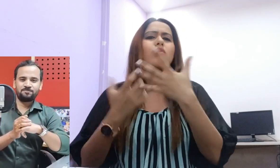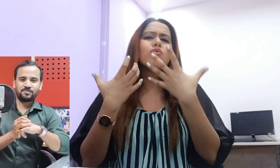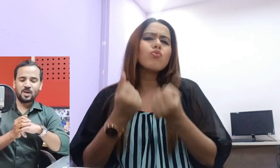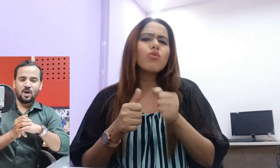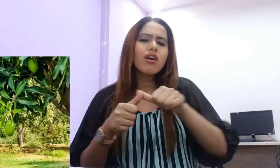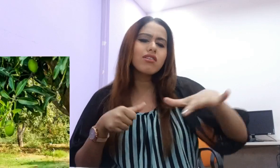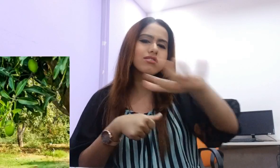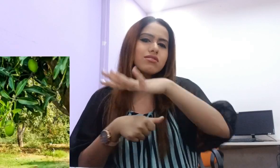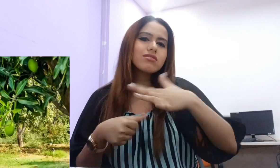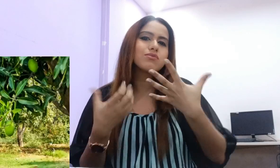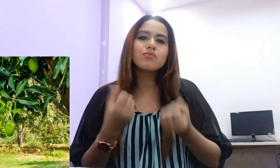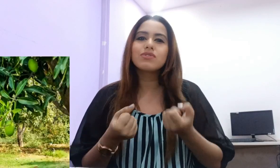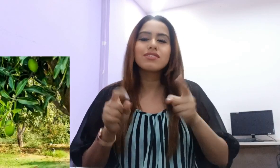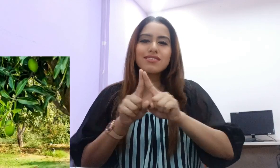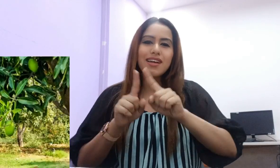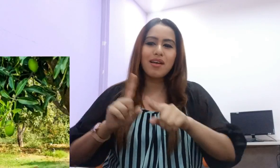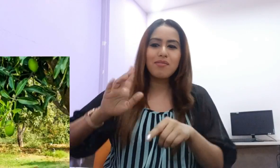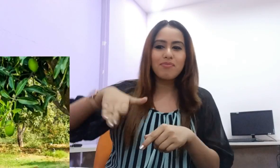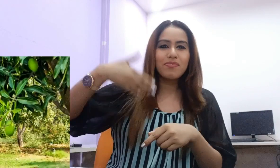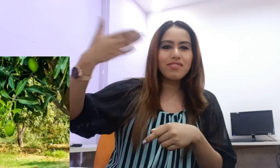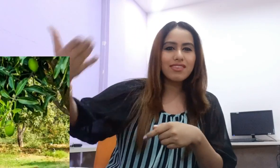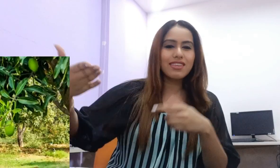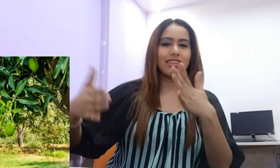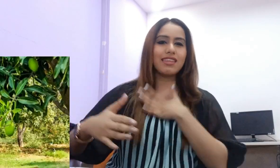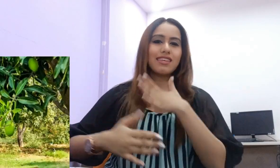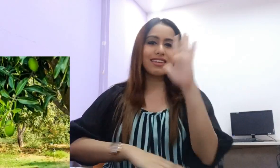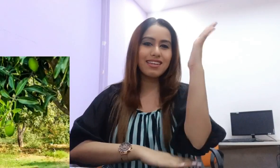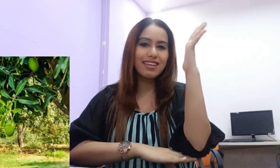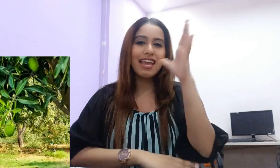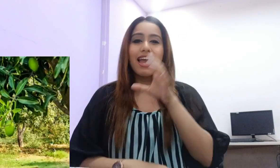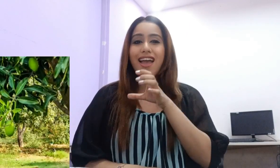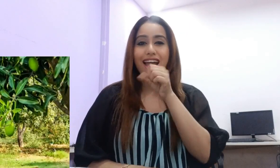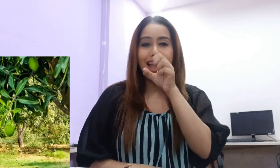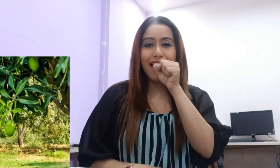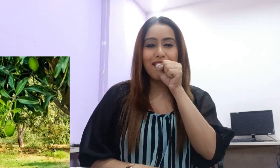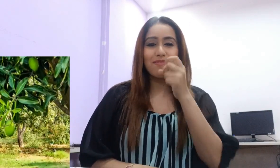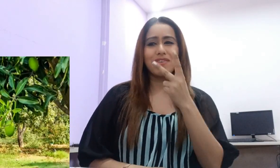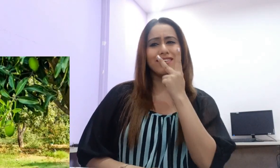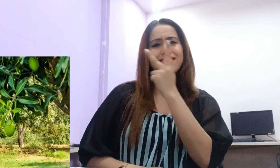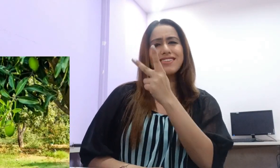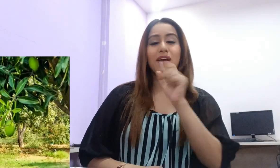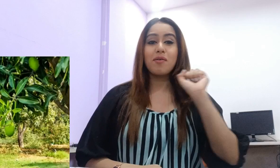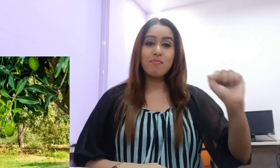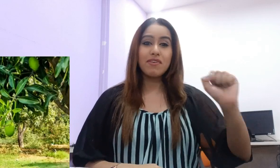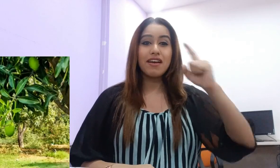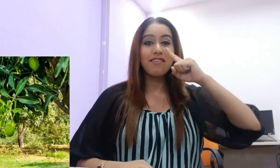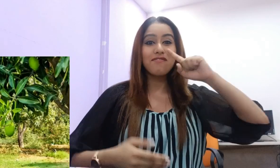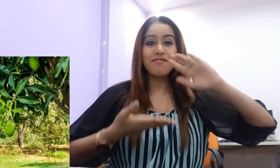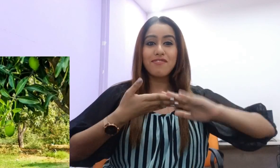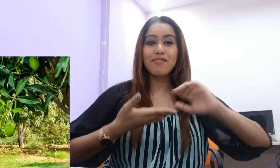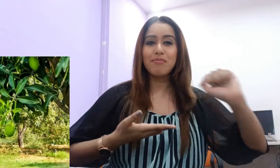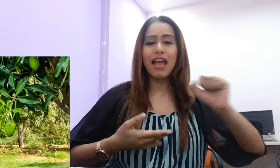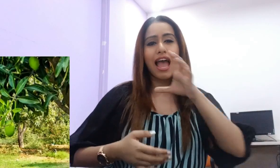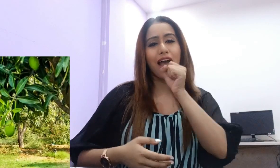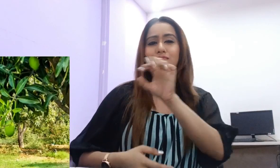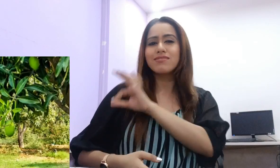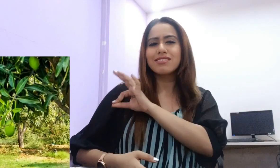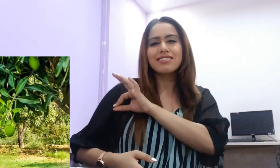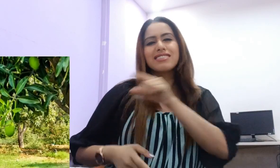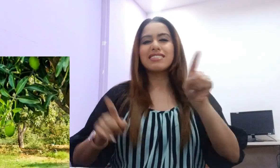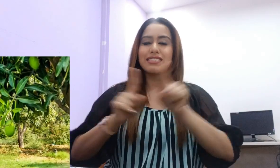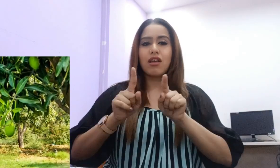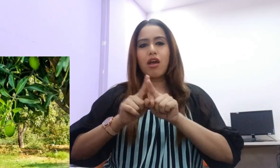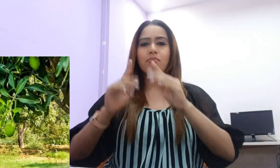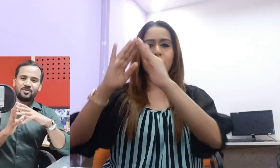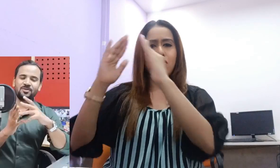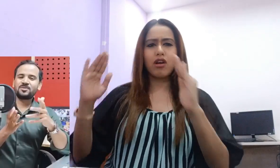खरीदा। और वो मकान उन्होंने इसलिए खरीदा क्योंकि उस मकान के पीछे वाले हिस्से में एक आम का बड़ा पुराना सा पेड़ था और उनकी वाइफ को आम बड़े पसंद